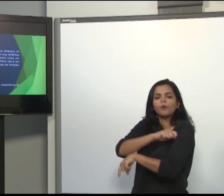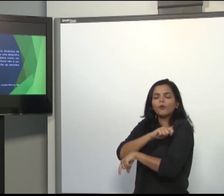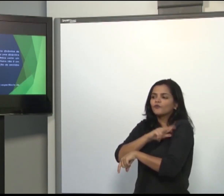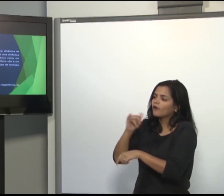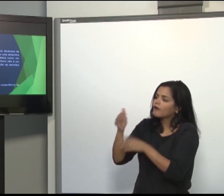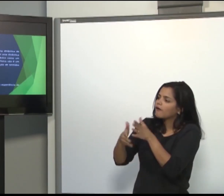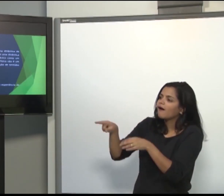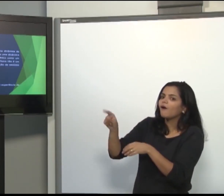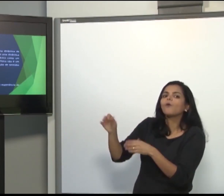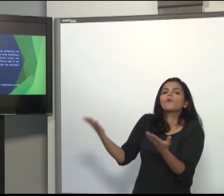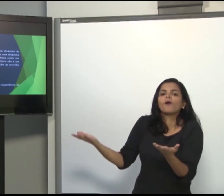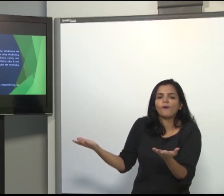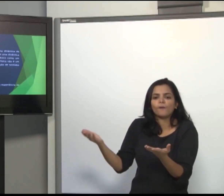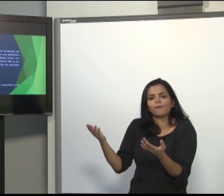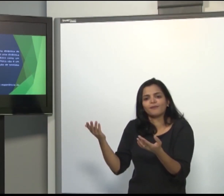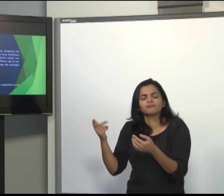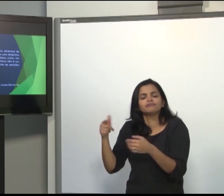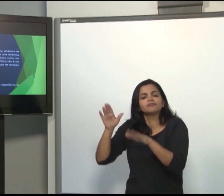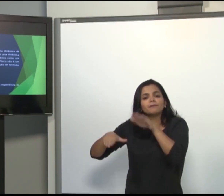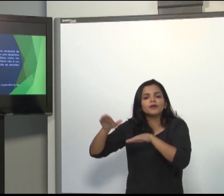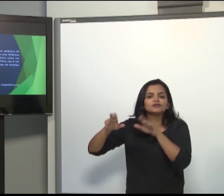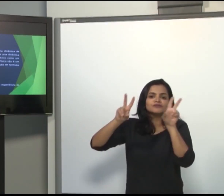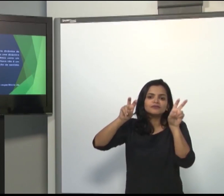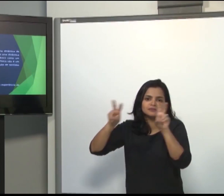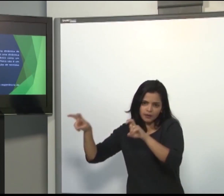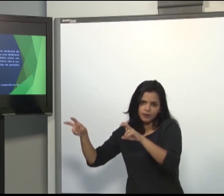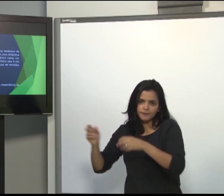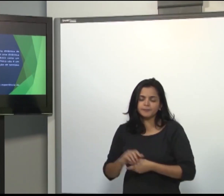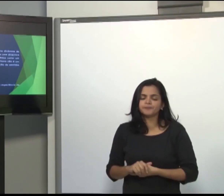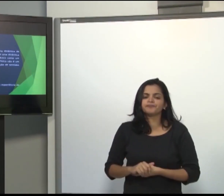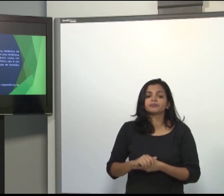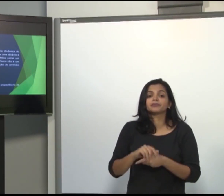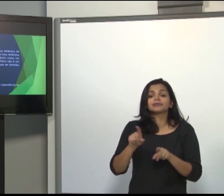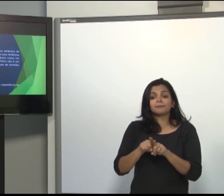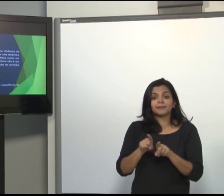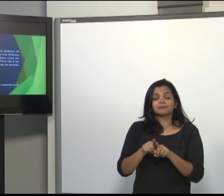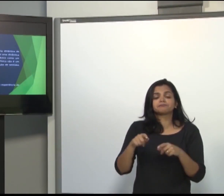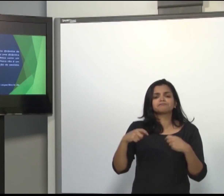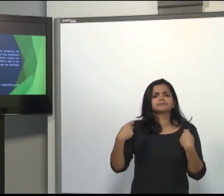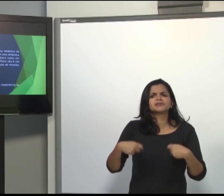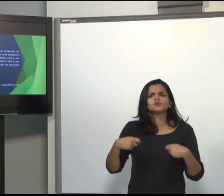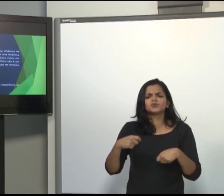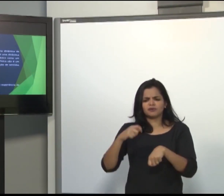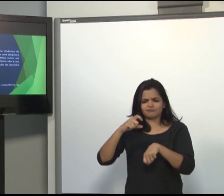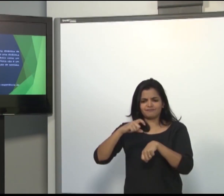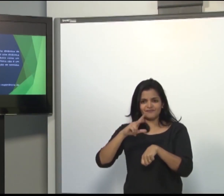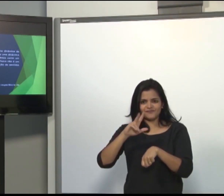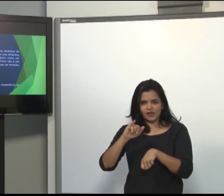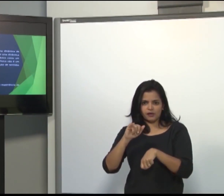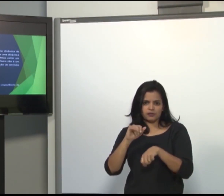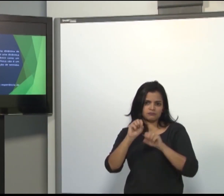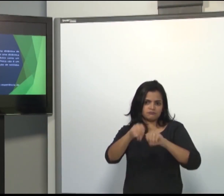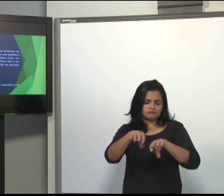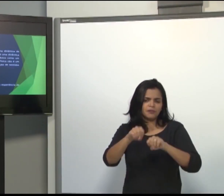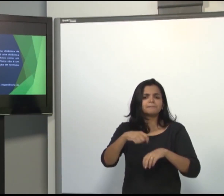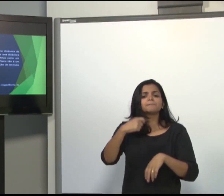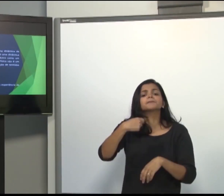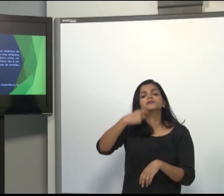teatro, eu sinalizando um teatro, mostrando para os alunos a língua de sinais. Então, dependendo da temática a ser